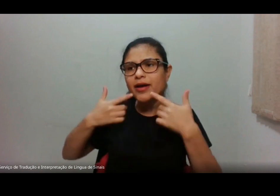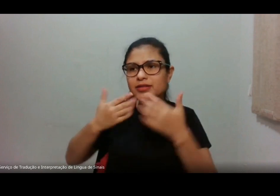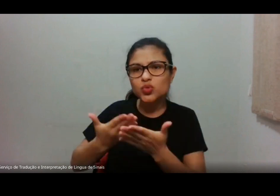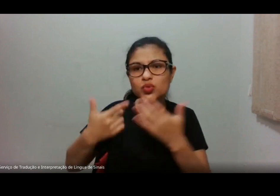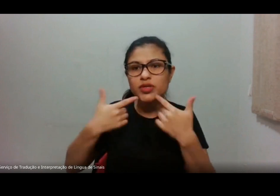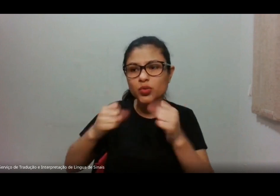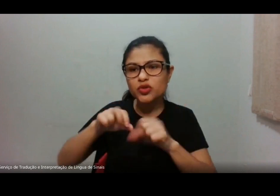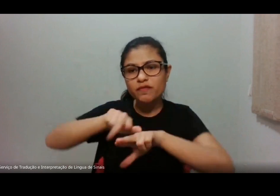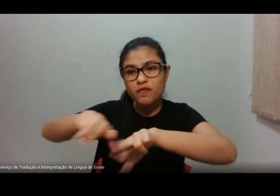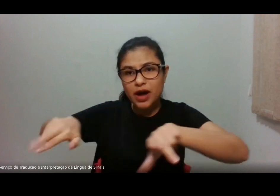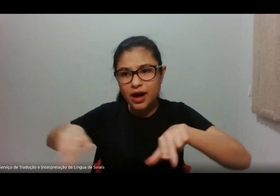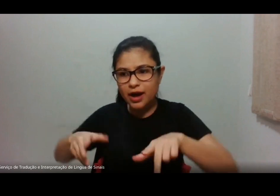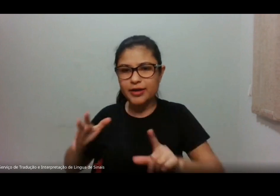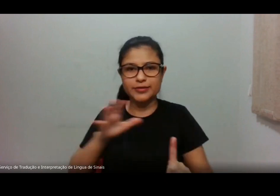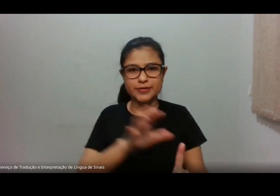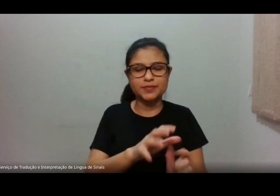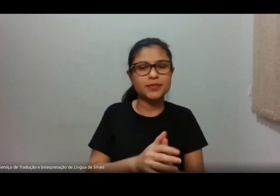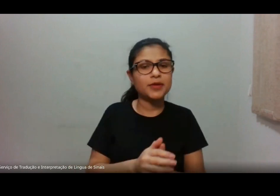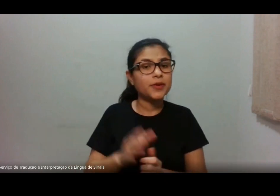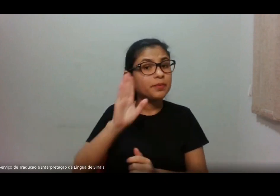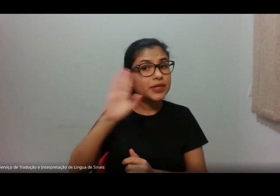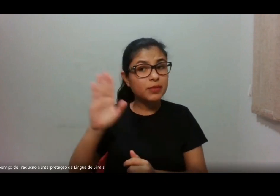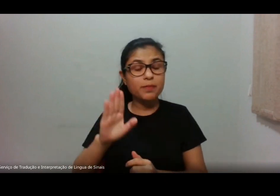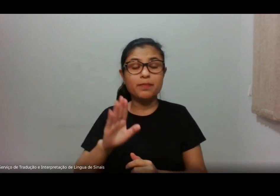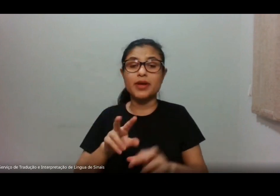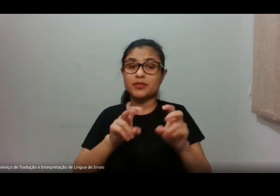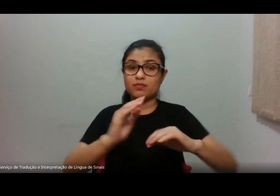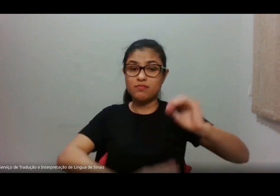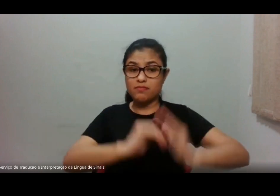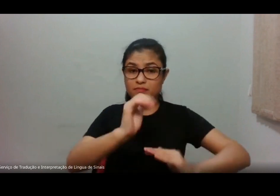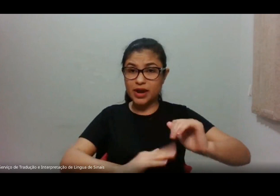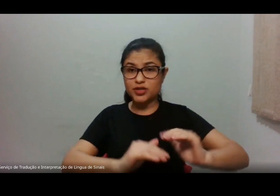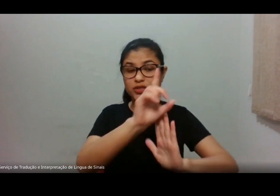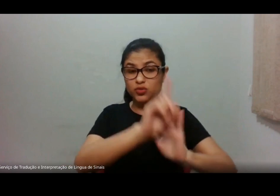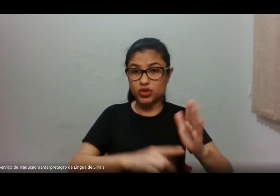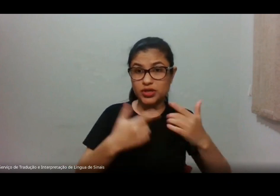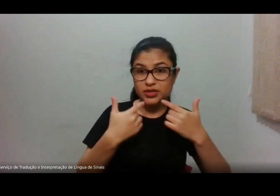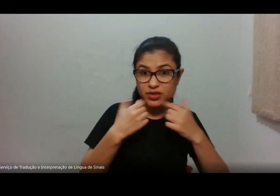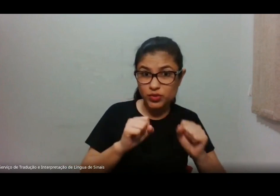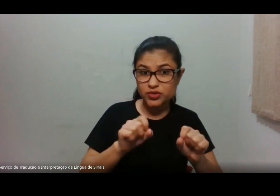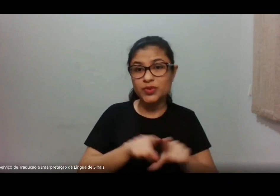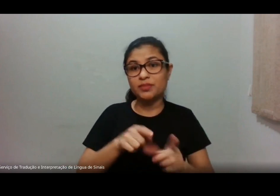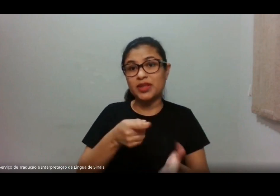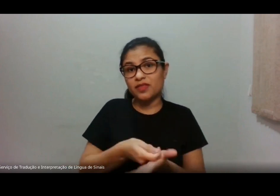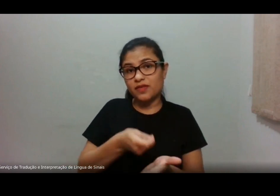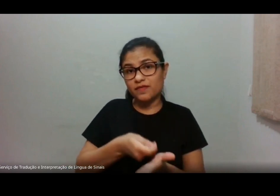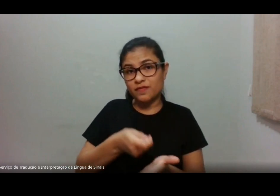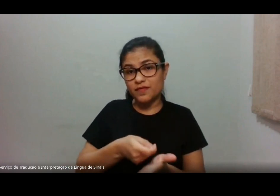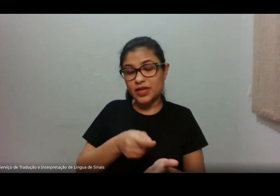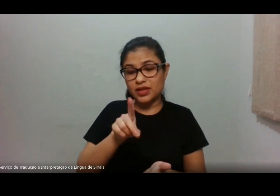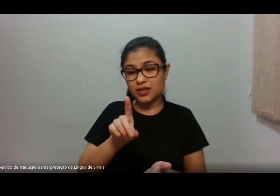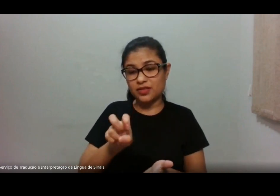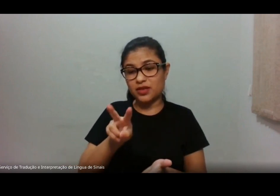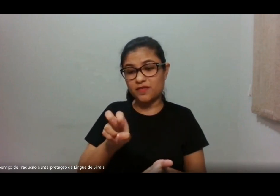estudos linguísticos, principalmente sobre as implicações práticas dos direitos linguísticos e dos